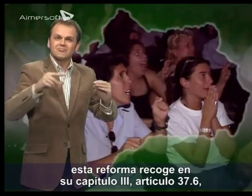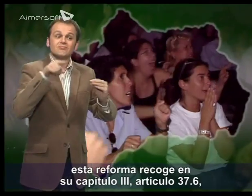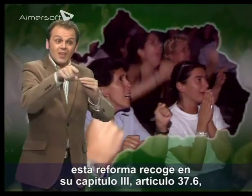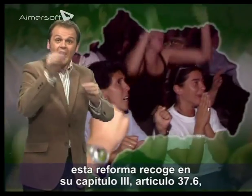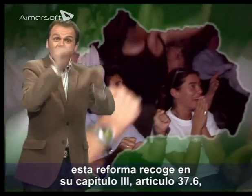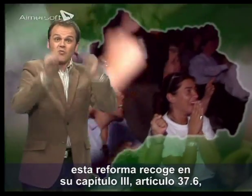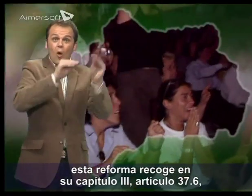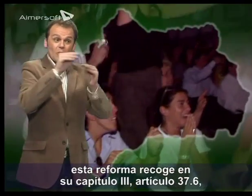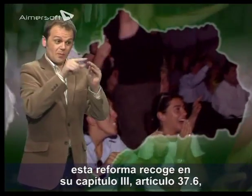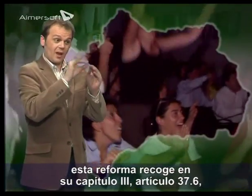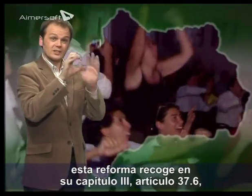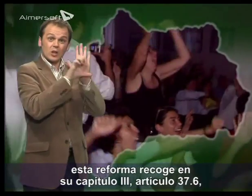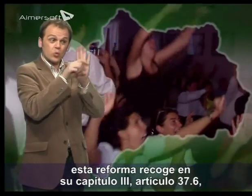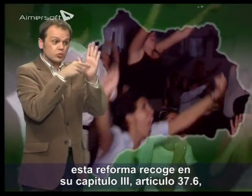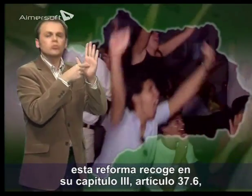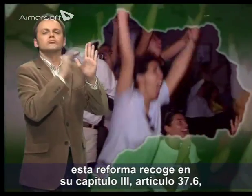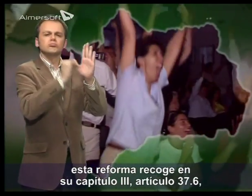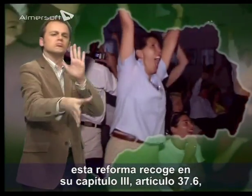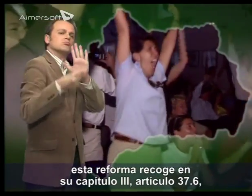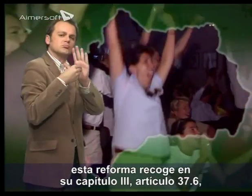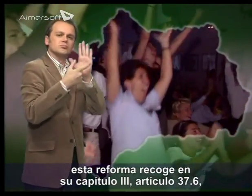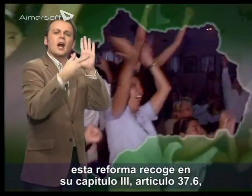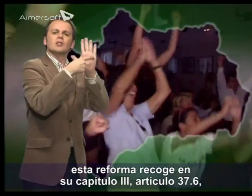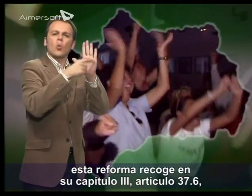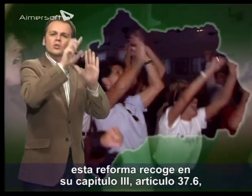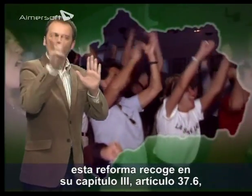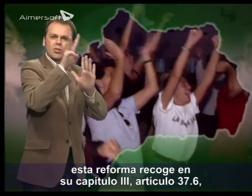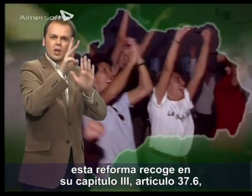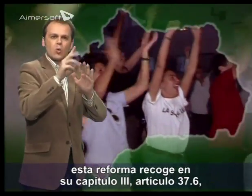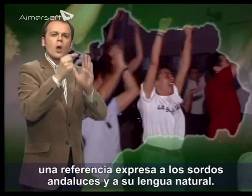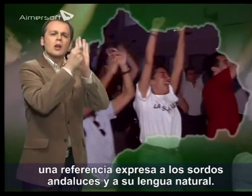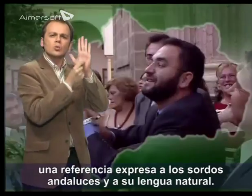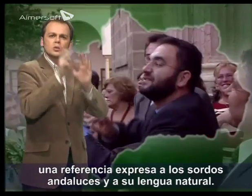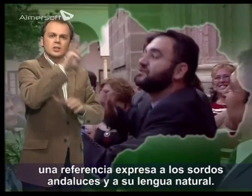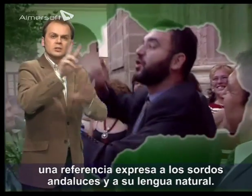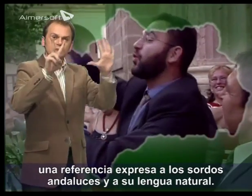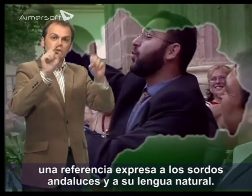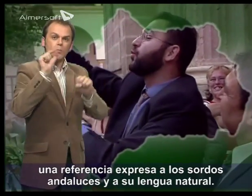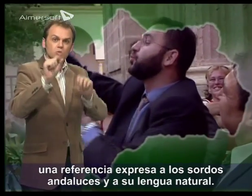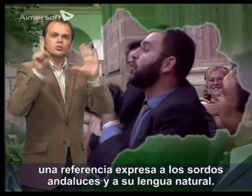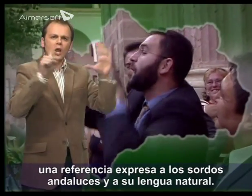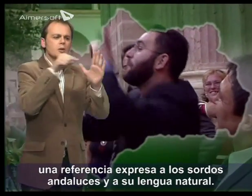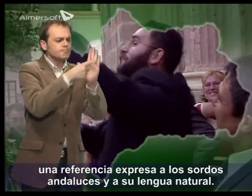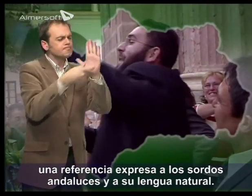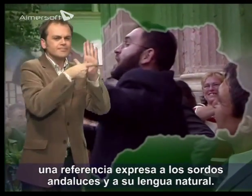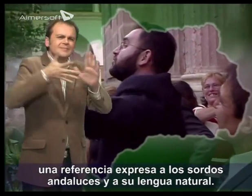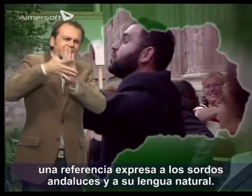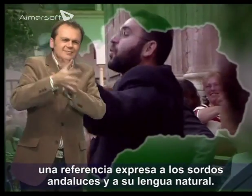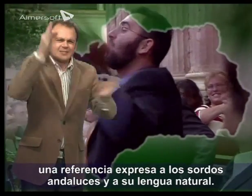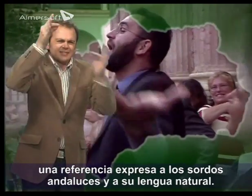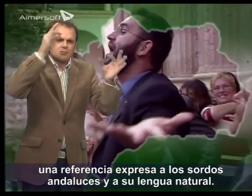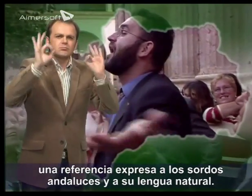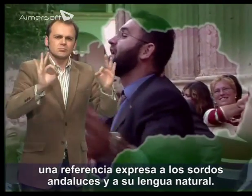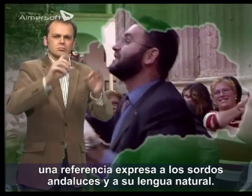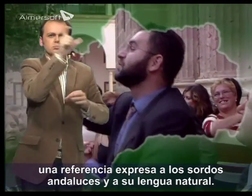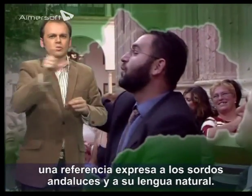reforma recoge en su capítulo 3, artículo 37.6, una referencia expresa a los sordos andaluces y